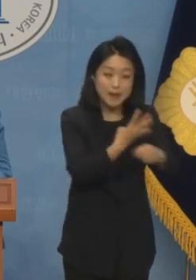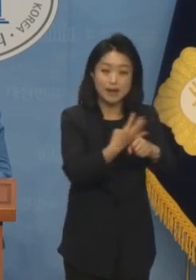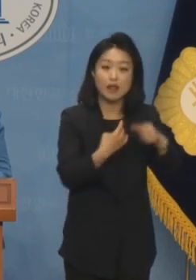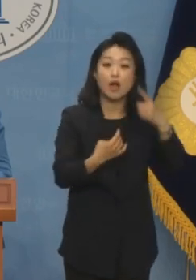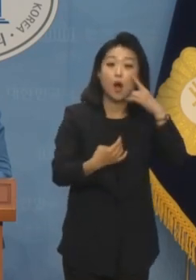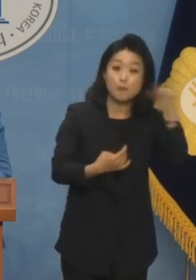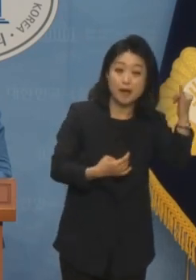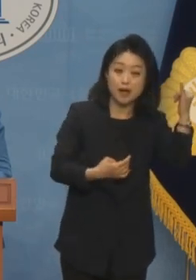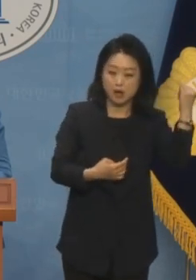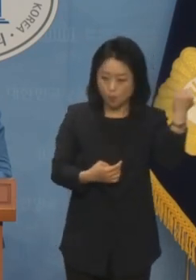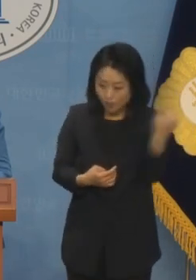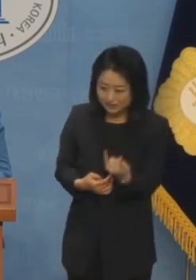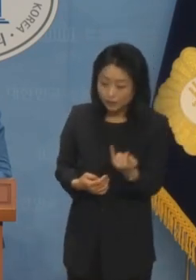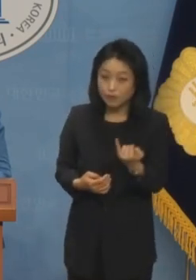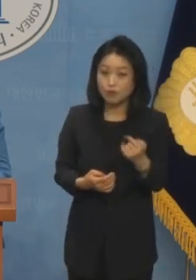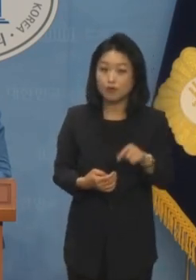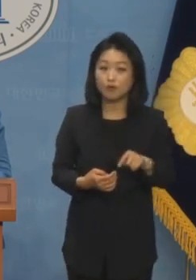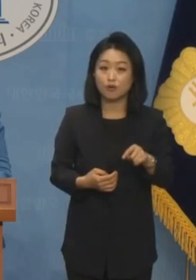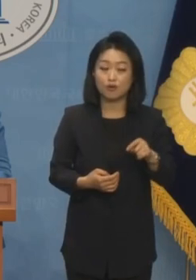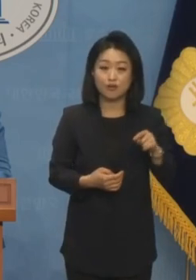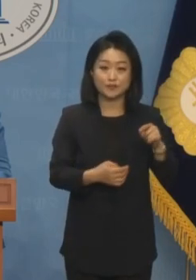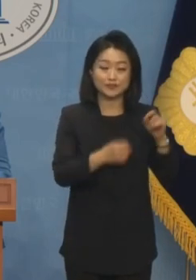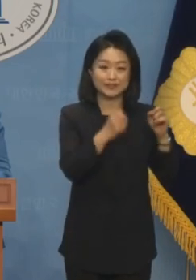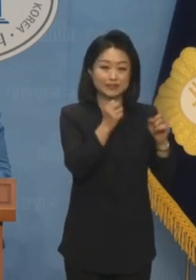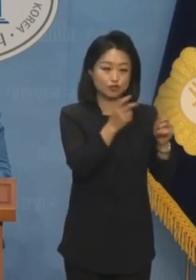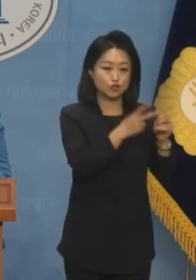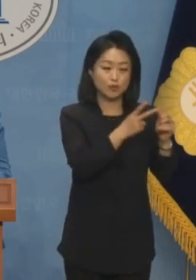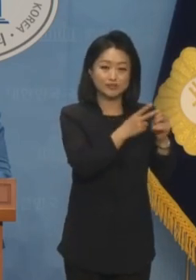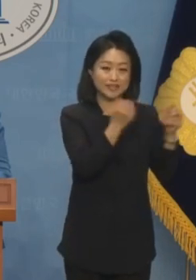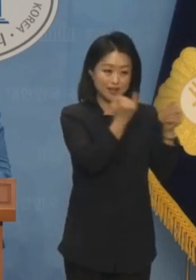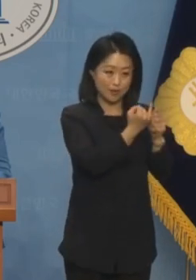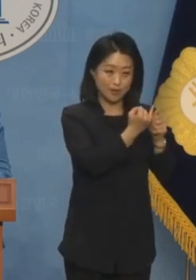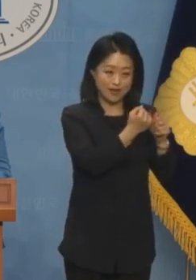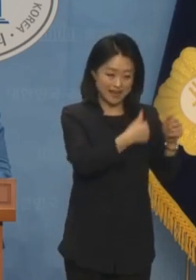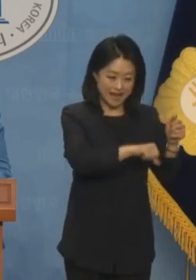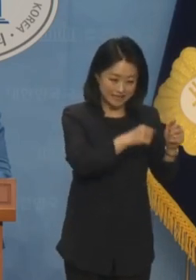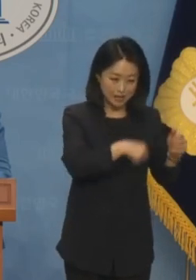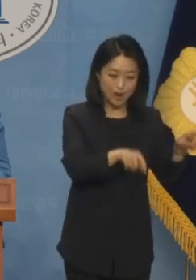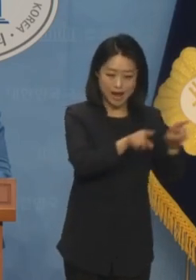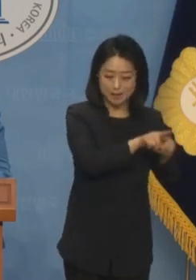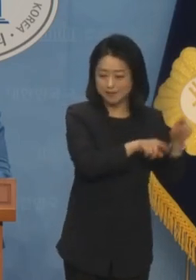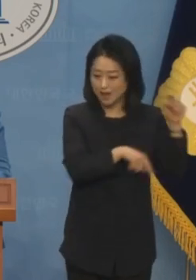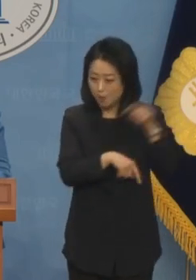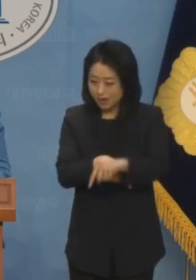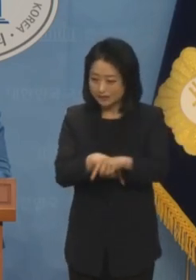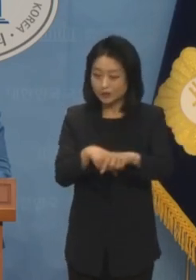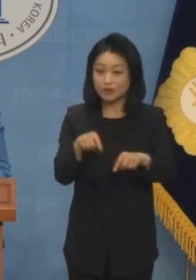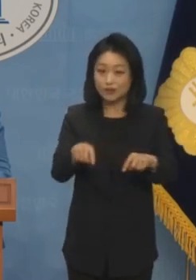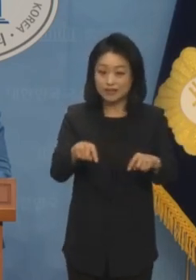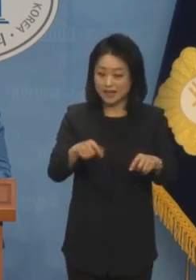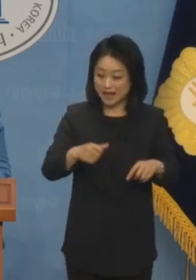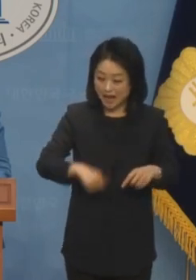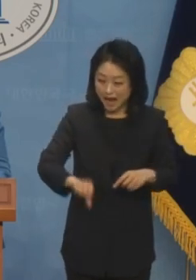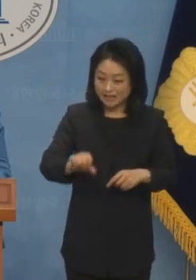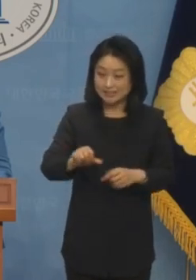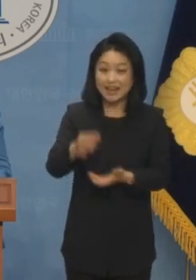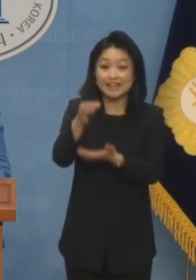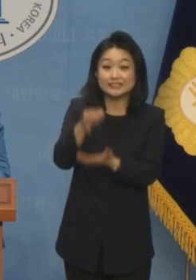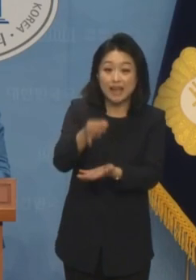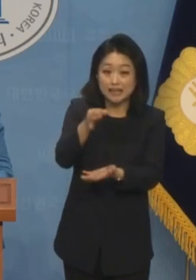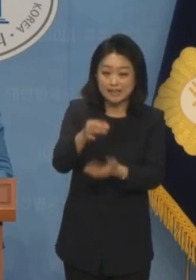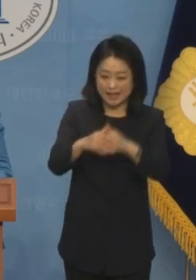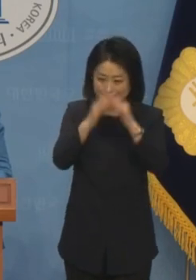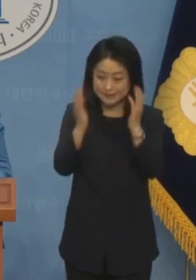엄마라며 재혼해서 낳은 아들들과 함께 와서 이 아이가 남기고 간